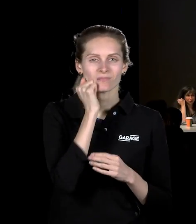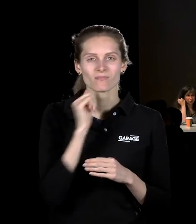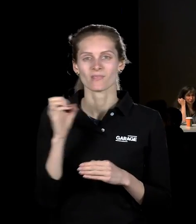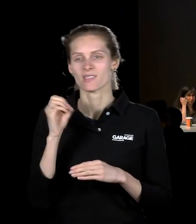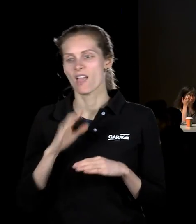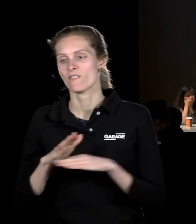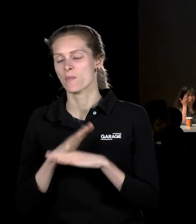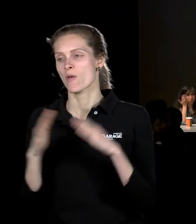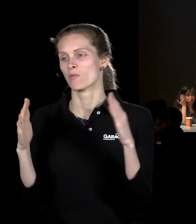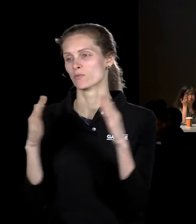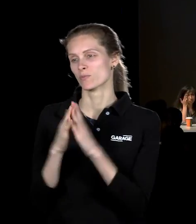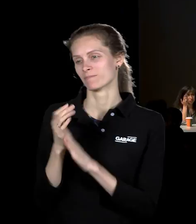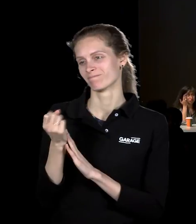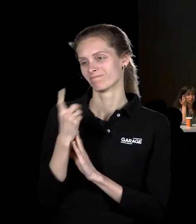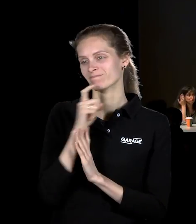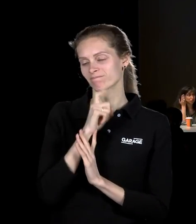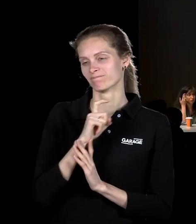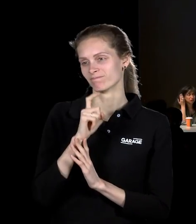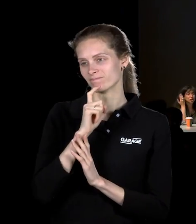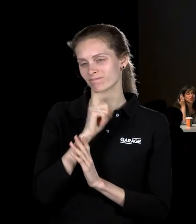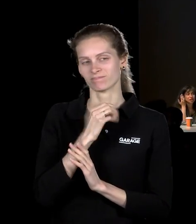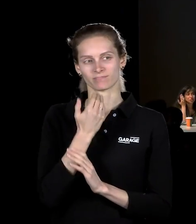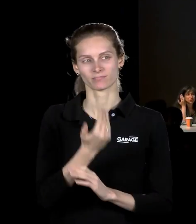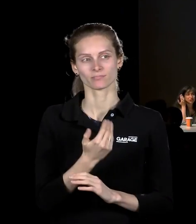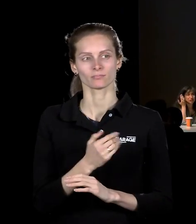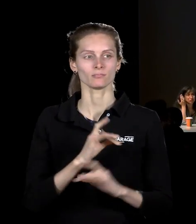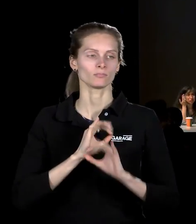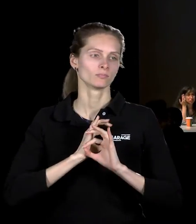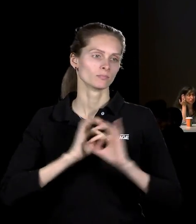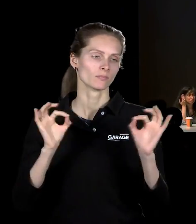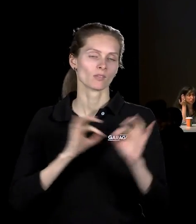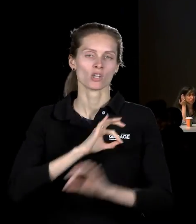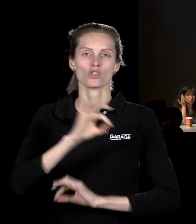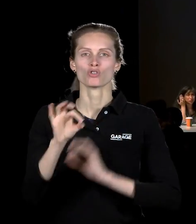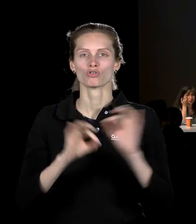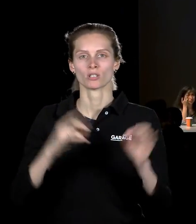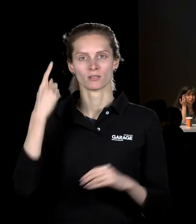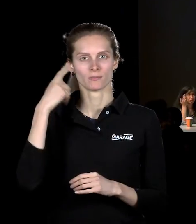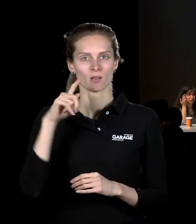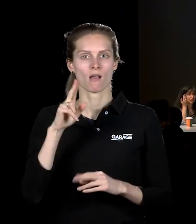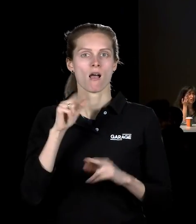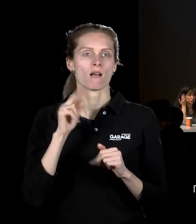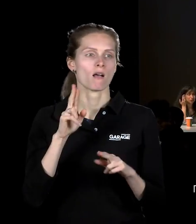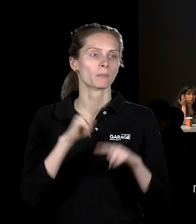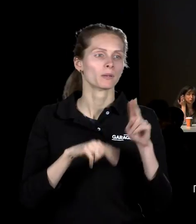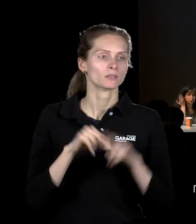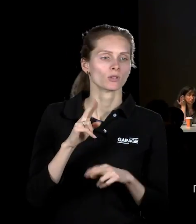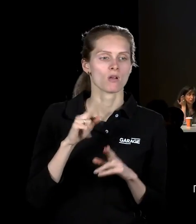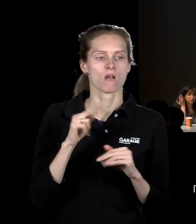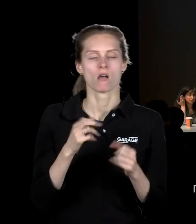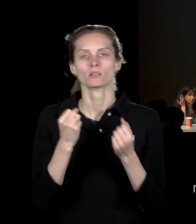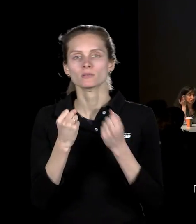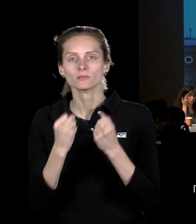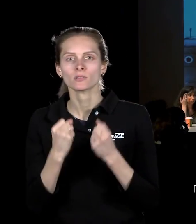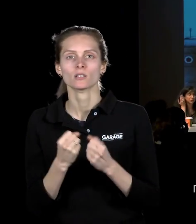из сказки немецкой, а такое вот замечательное инженерное изобретение, вот как он построен, как он держится, и поэтому